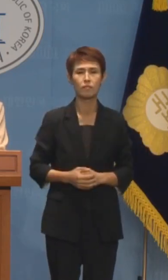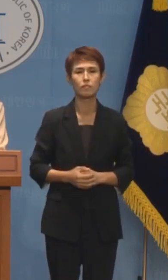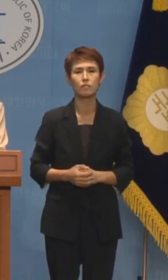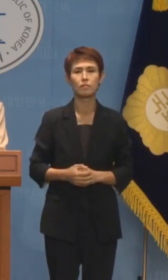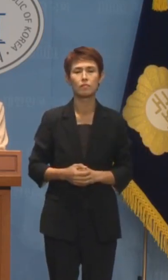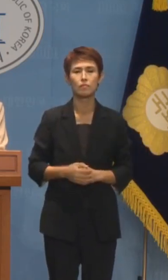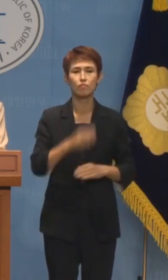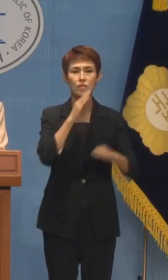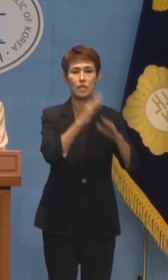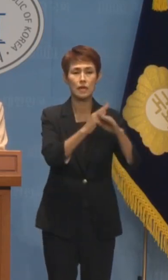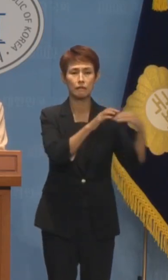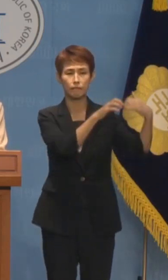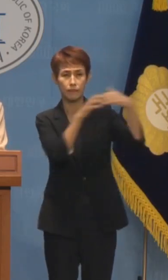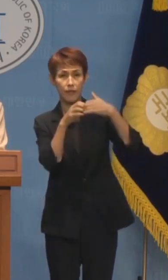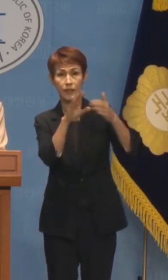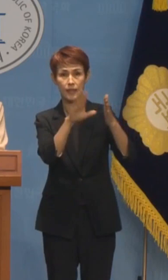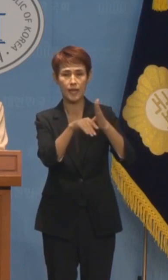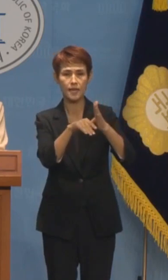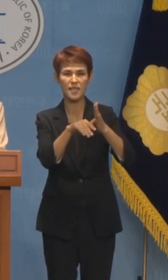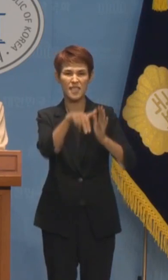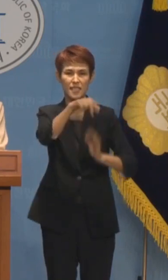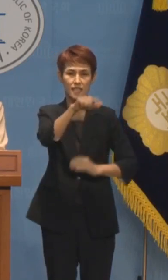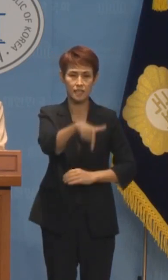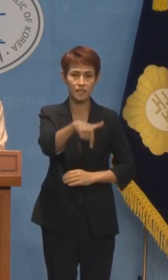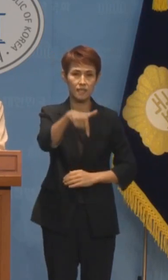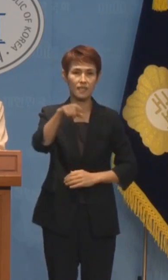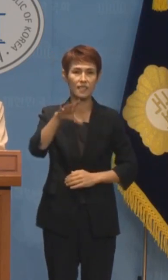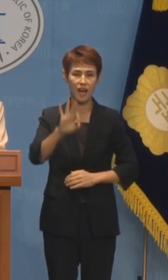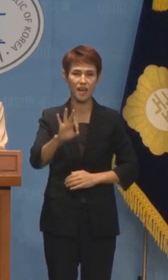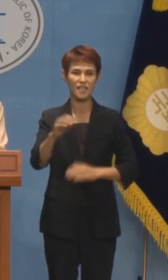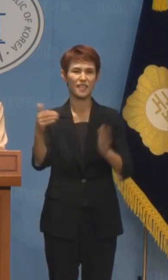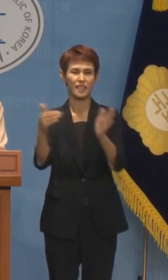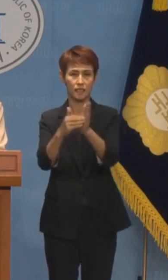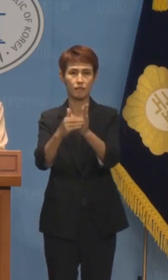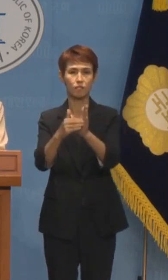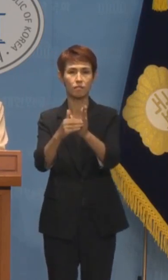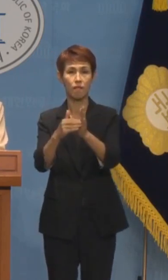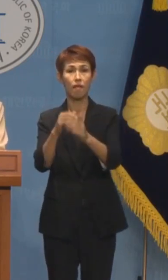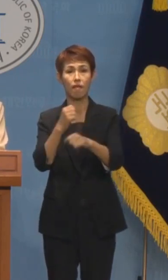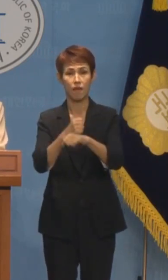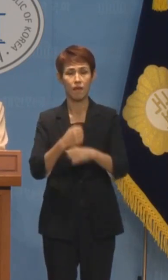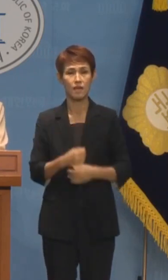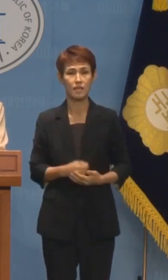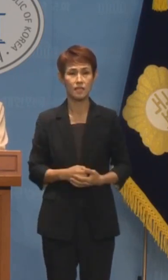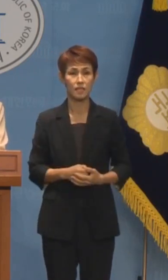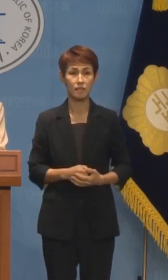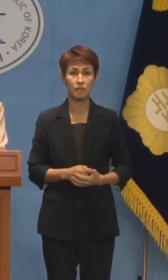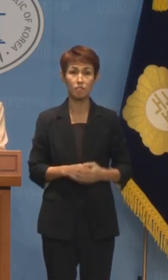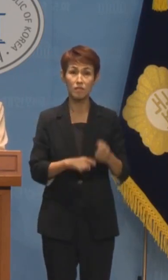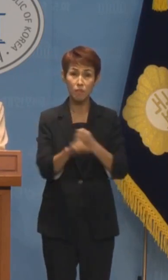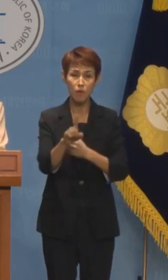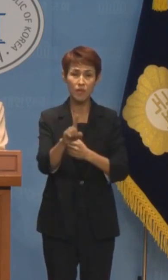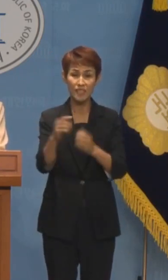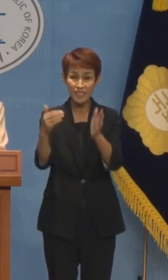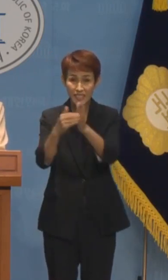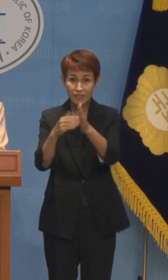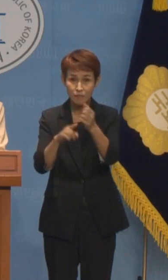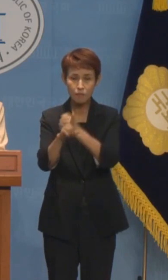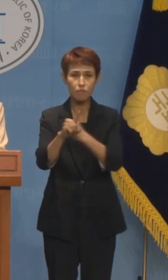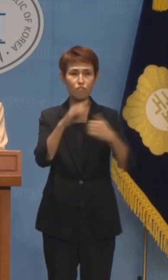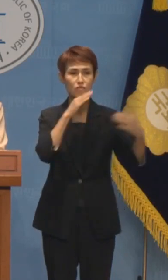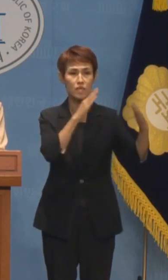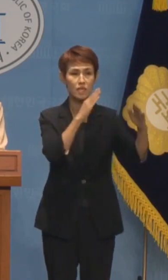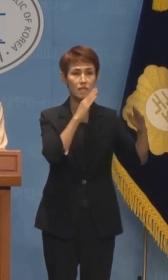도발시 즉 강 끝이 원칙으로 대응하겠다 직강 끝에 끝은 북한